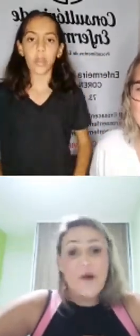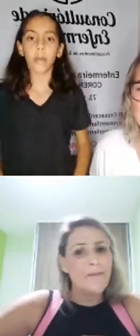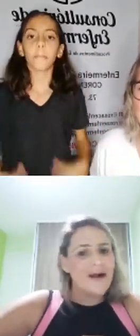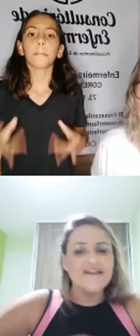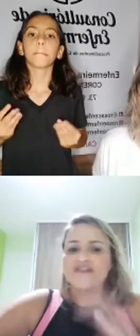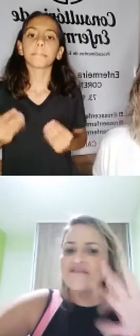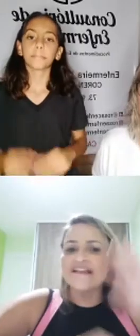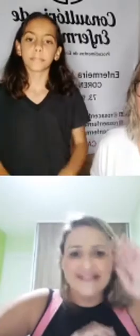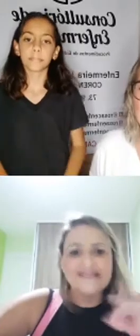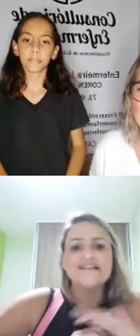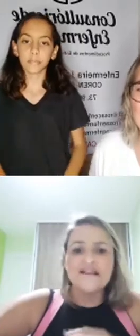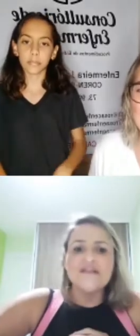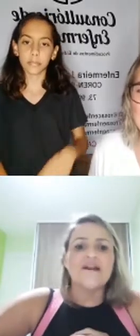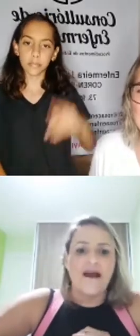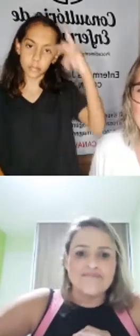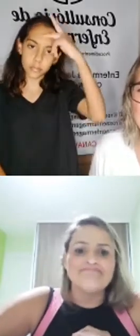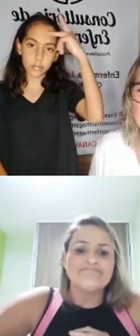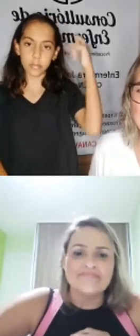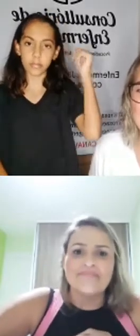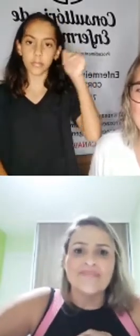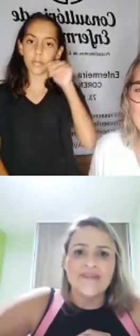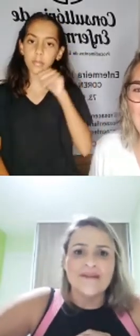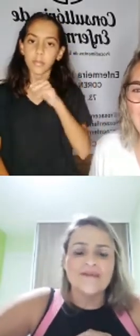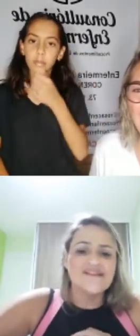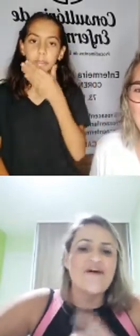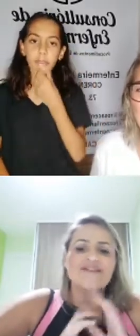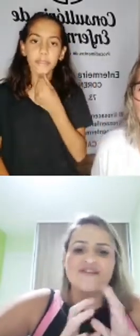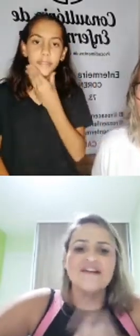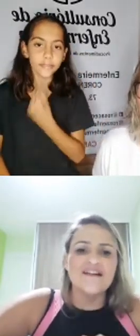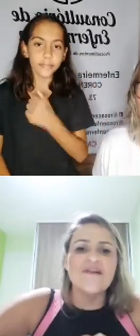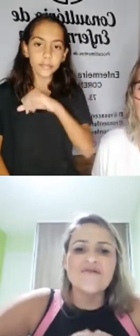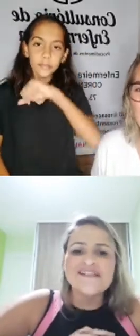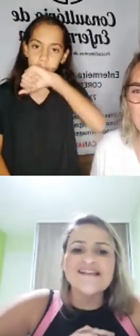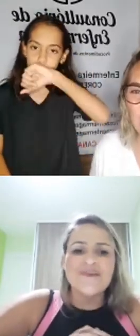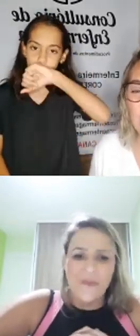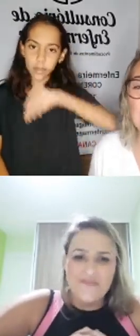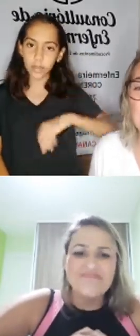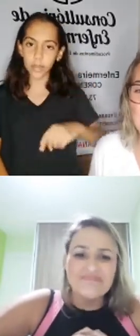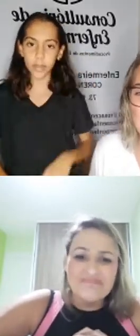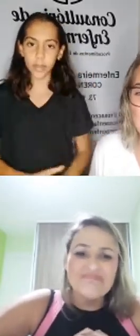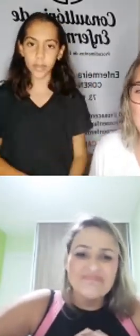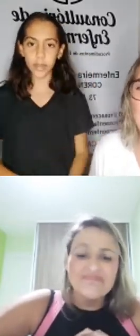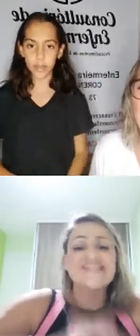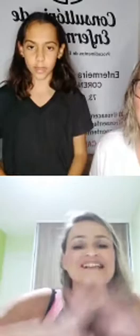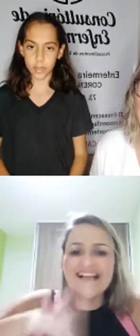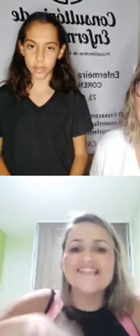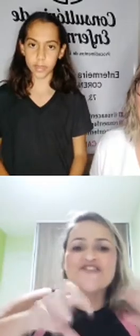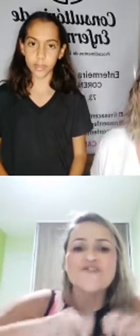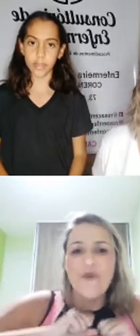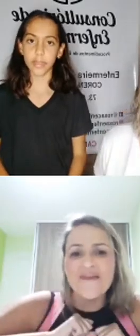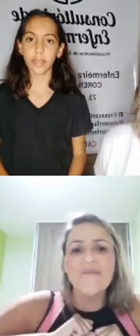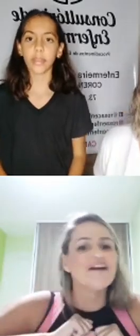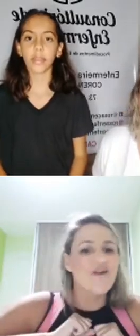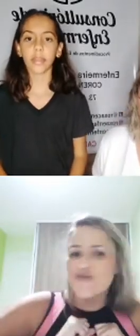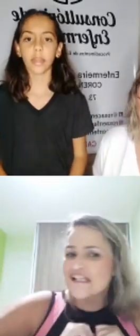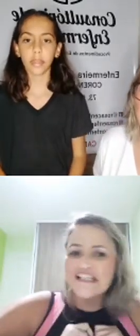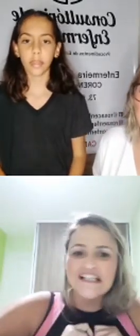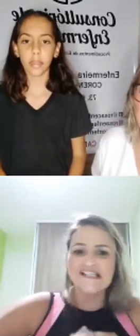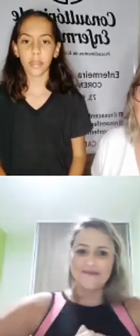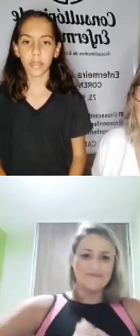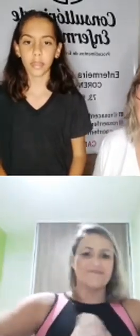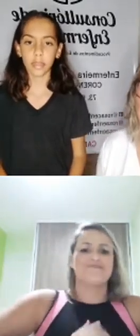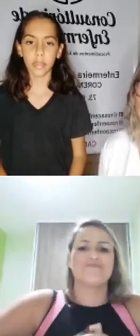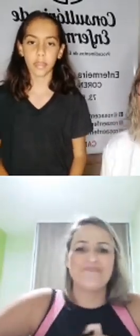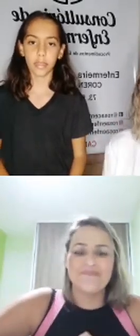também. Meu pai, eu já vi que tá tentando entrar. Mas eu acho que ainda não conseguiu. Mas ele tá assistindo com minha mãe, com